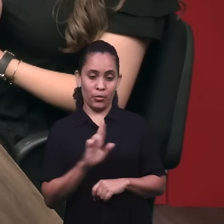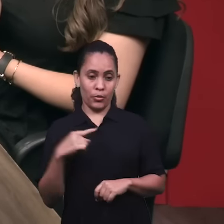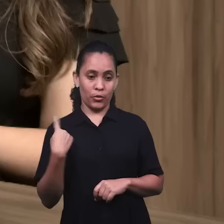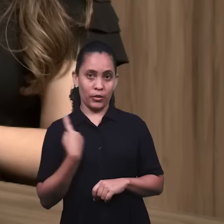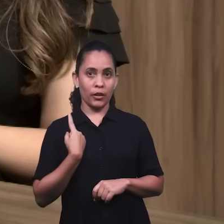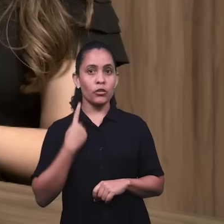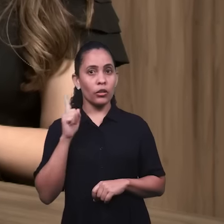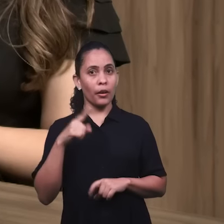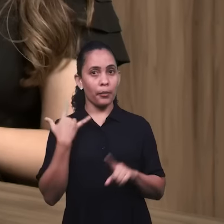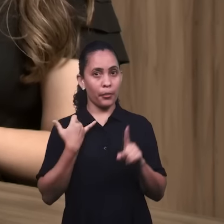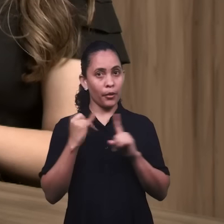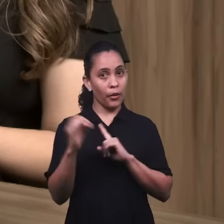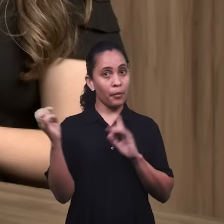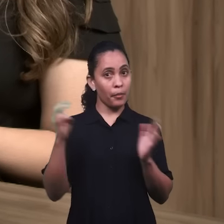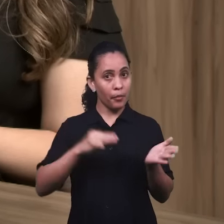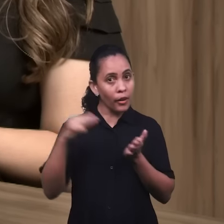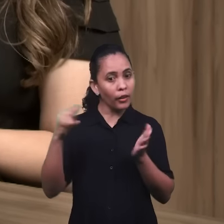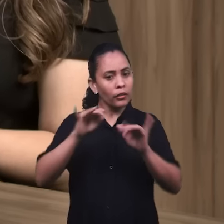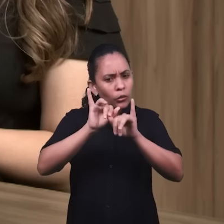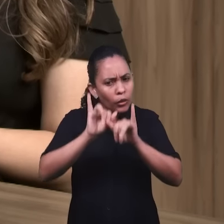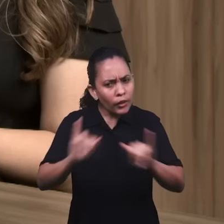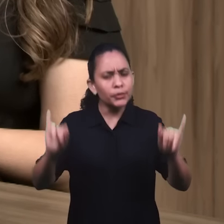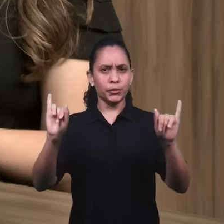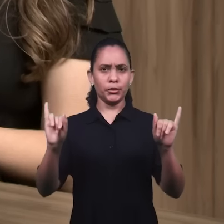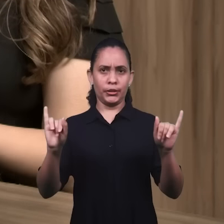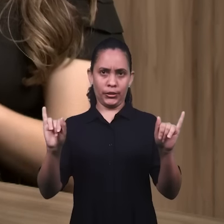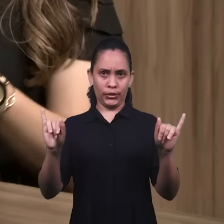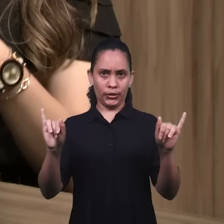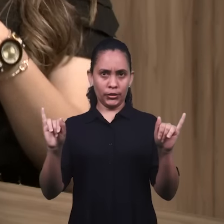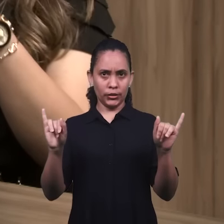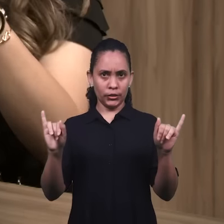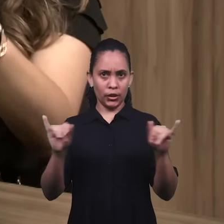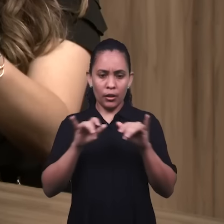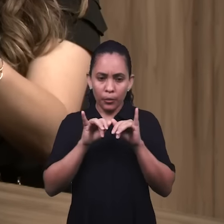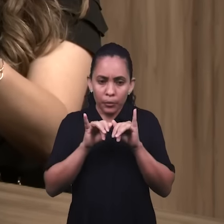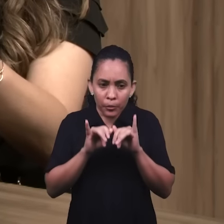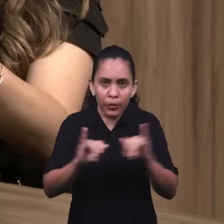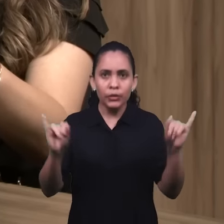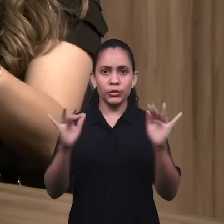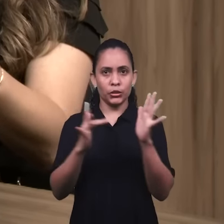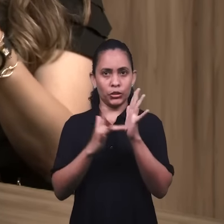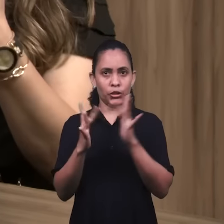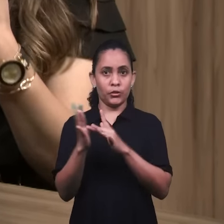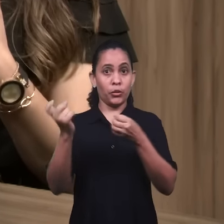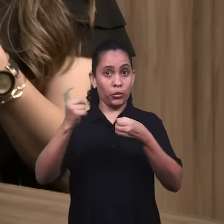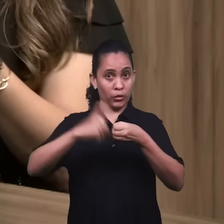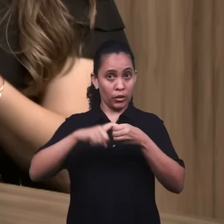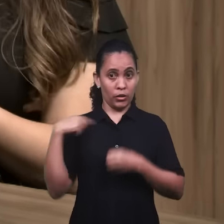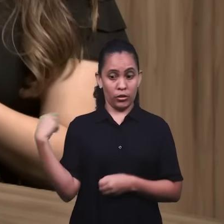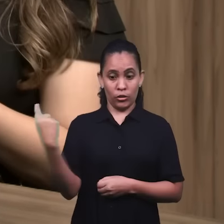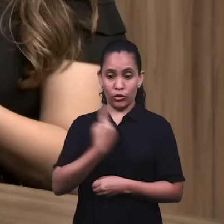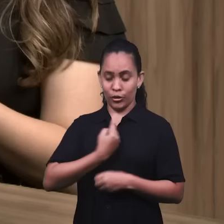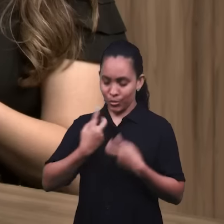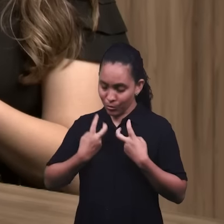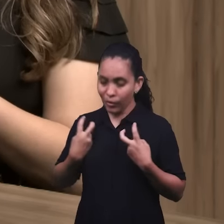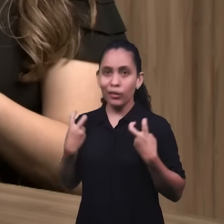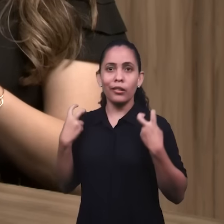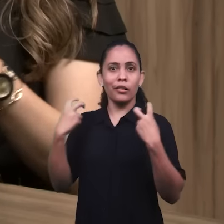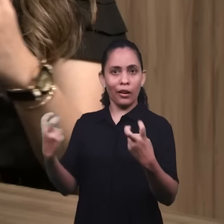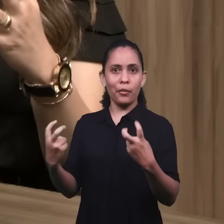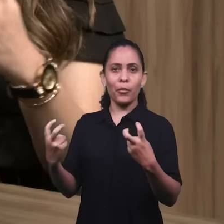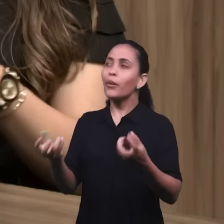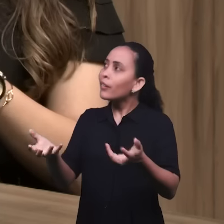igreja, que é profético, né? Maranata é o anúncio, né? É um anúncio que o Jesus está voltando e para nós um clamor. Né?